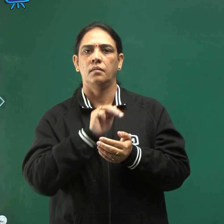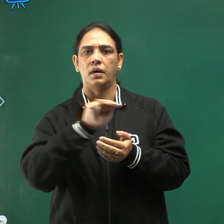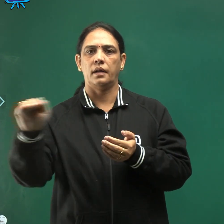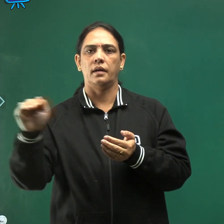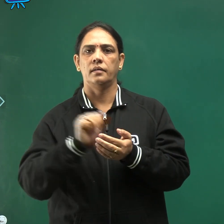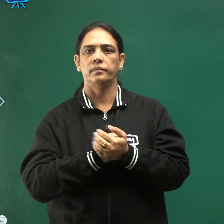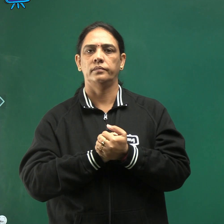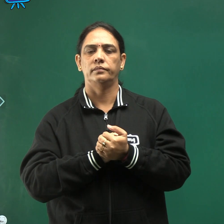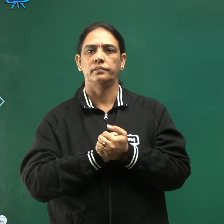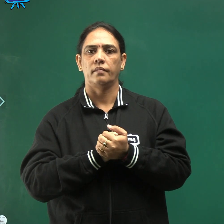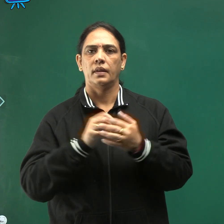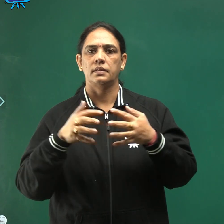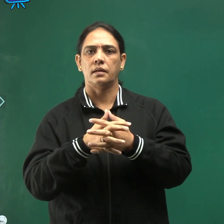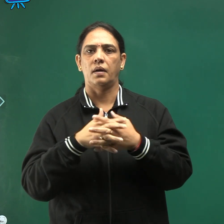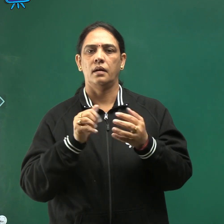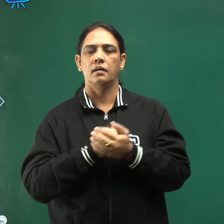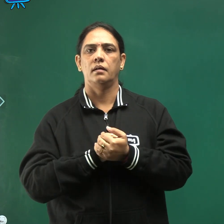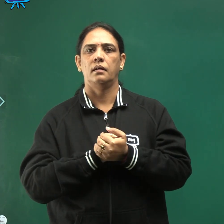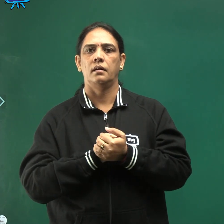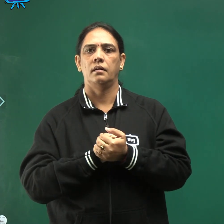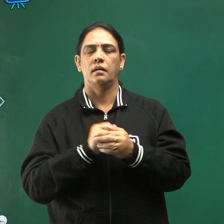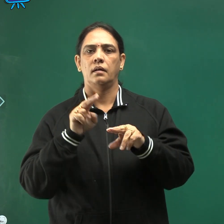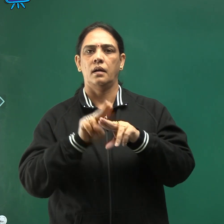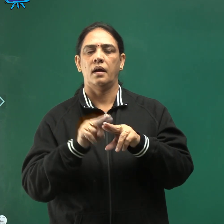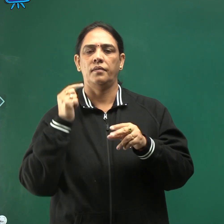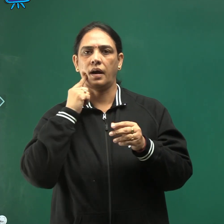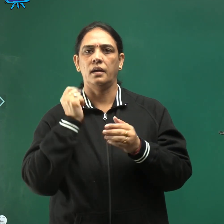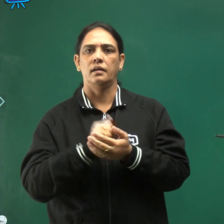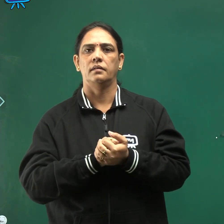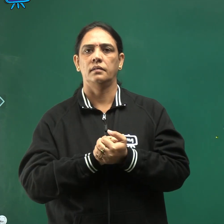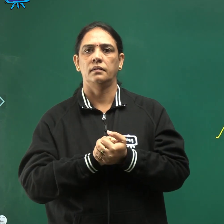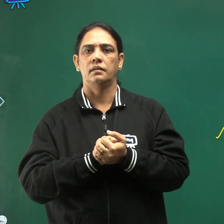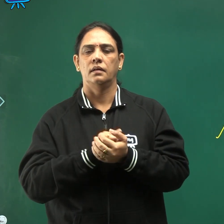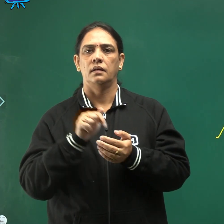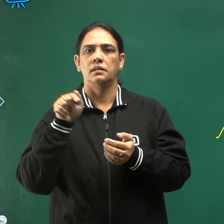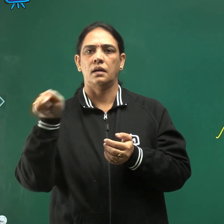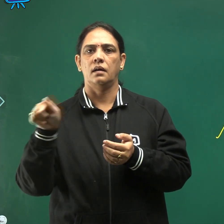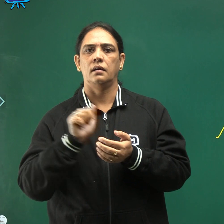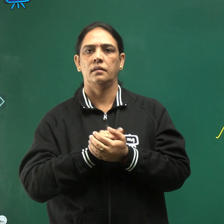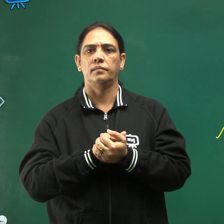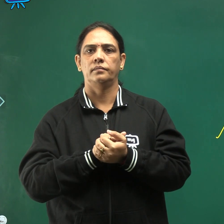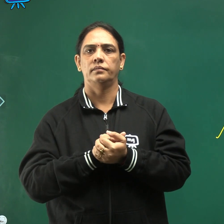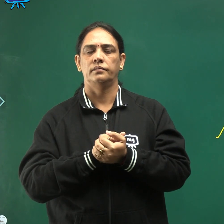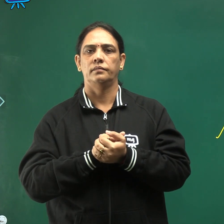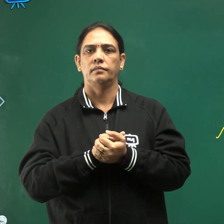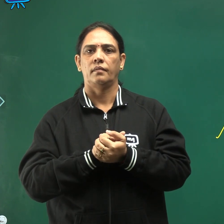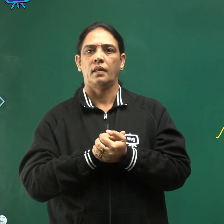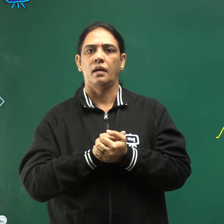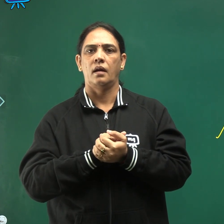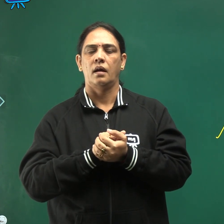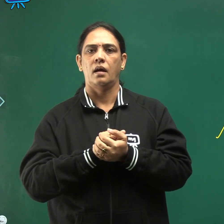बटे सिग्मा f i, जहाँ i का